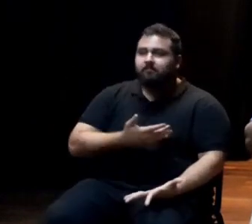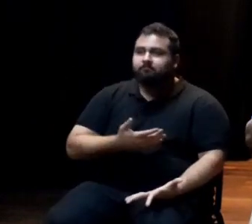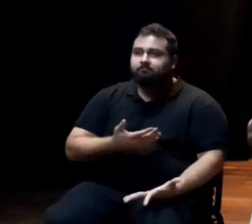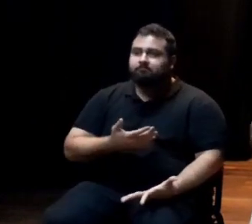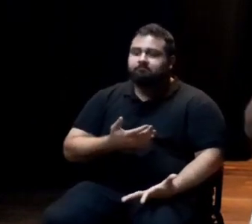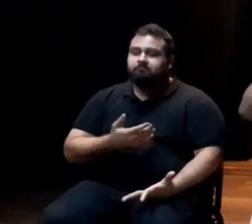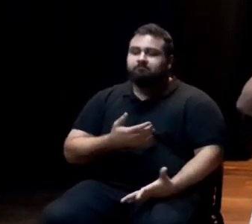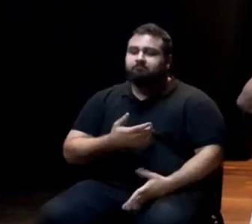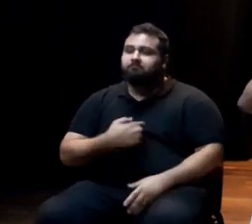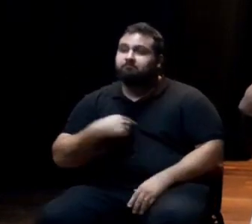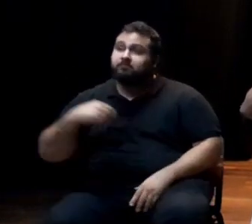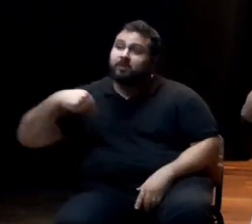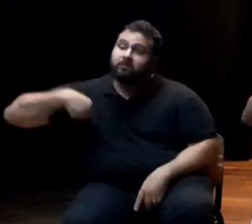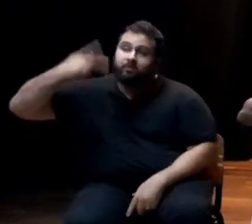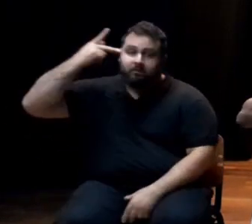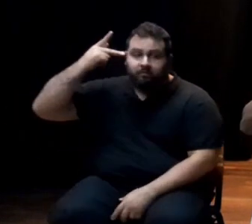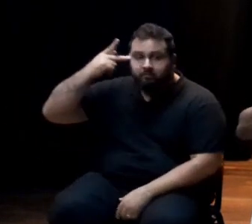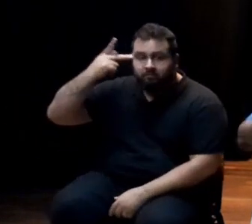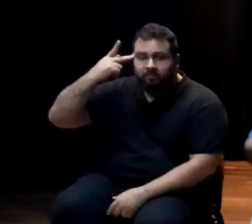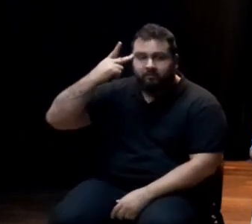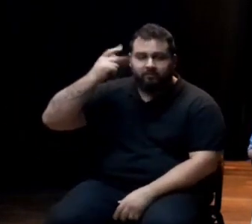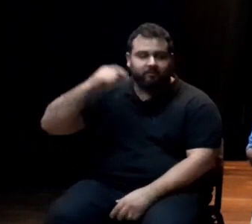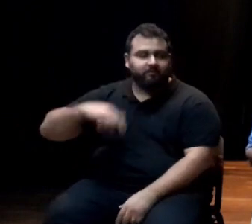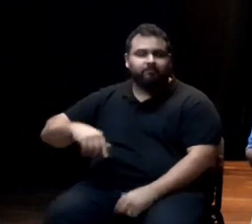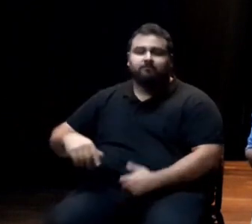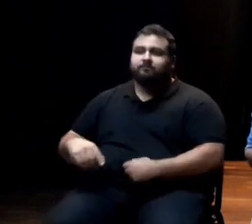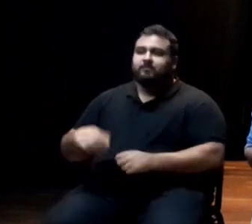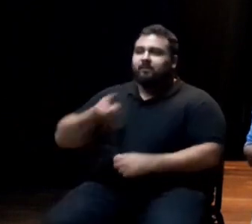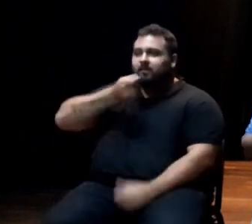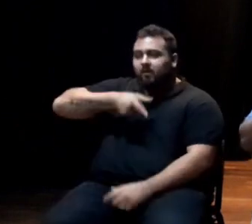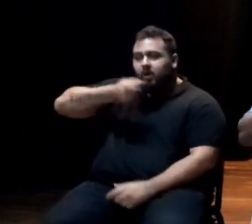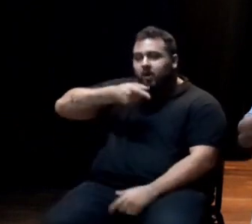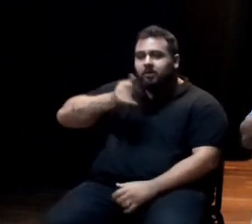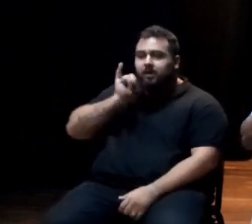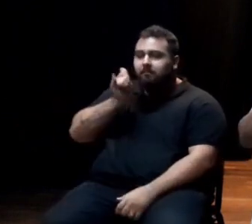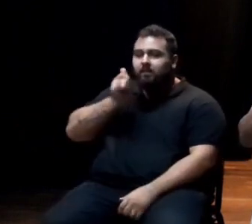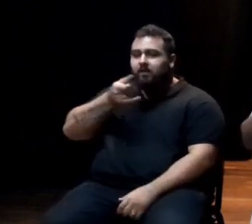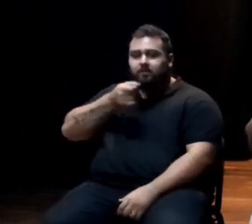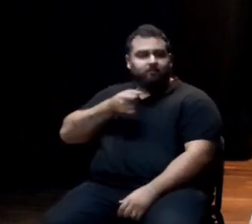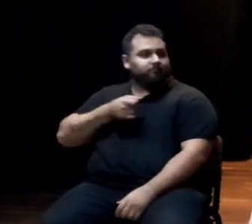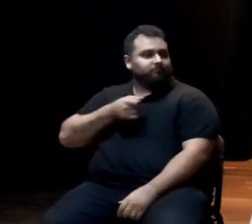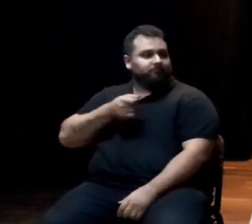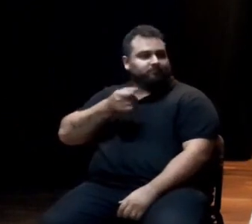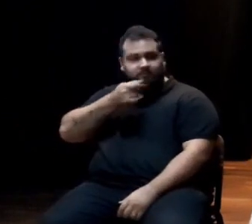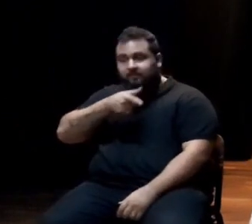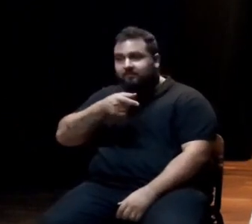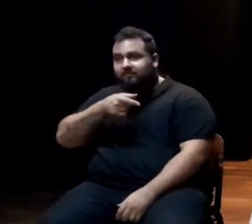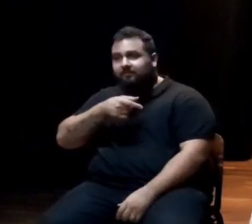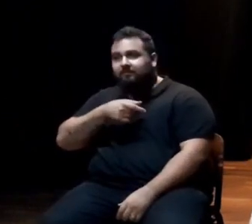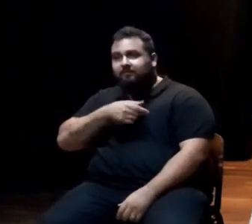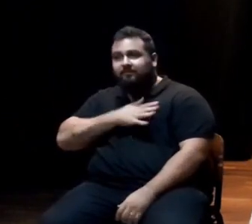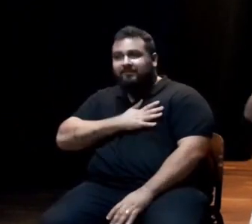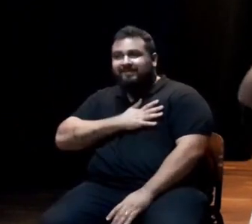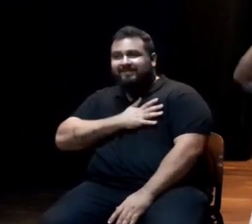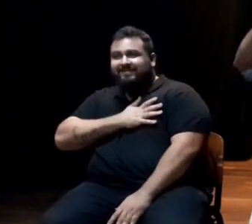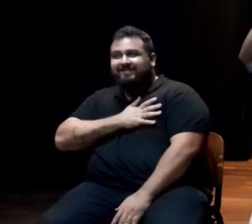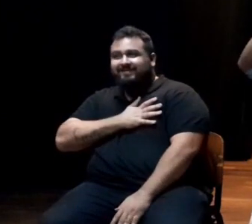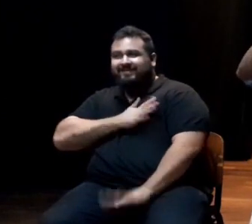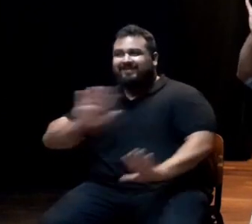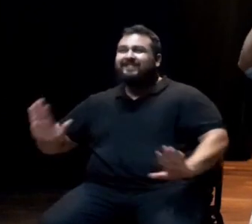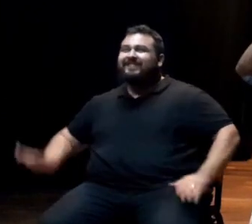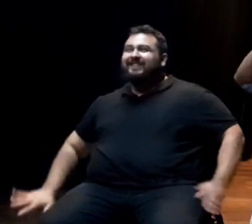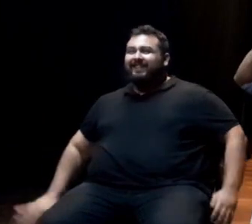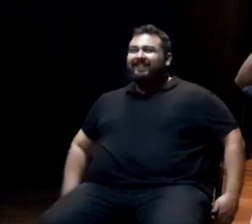vamos lá. Se eu estou em São Paulo e eu vou contar uma piada, a piada, ela geralmente vai se ligar para a